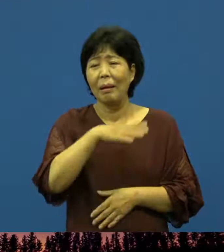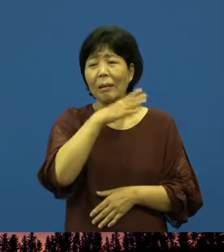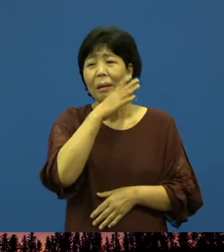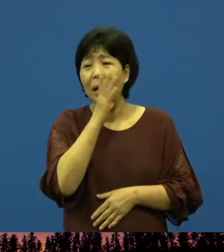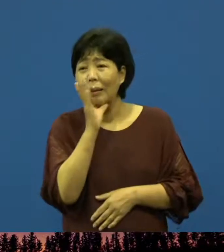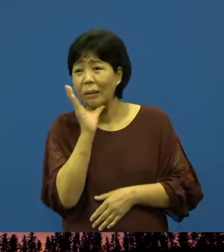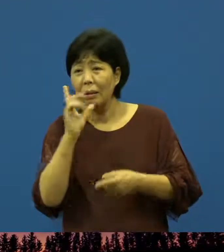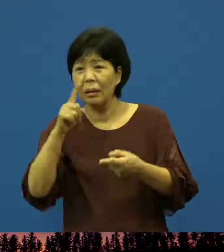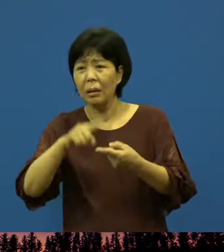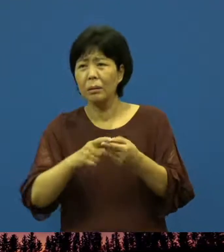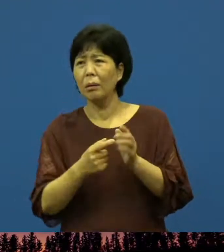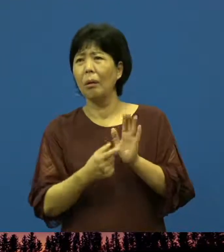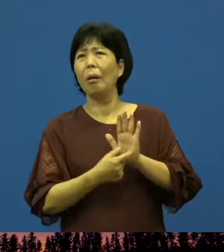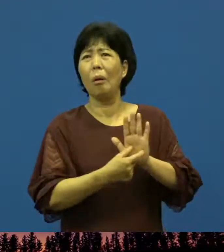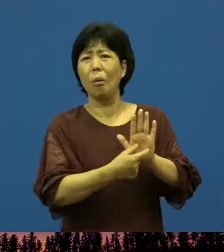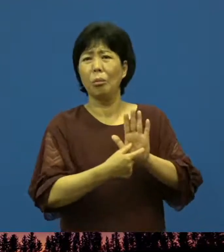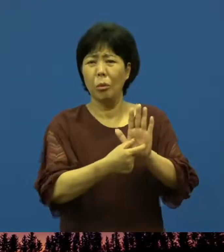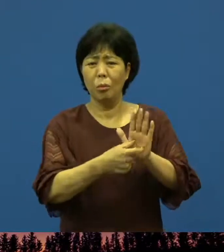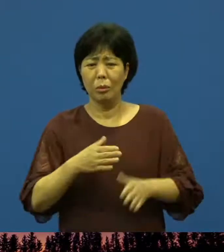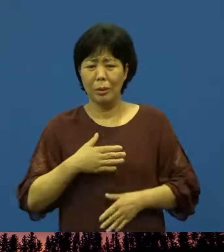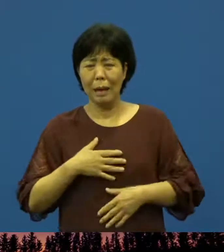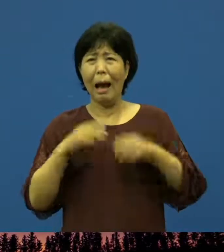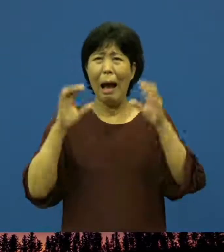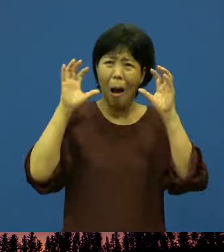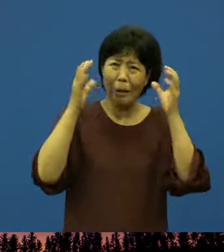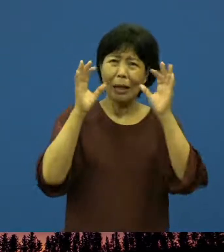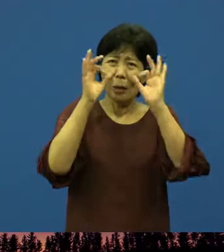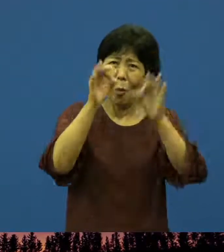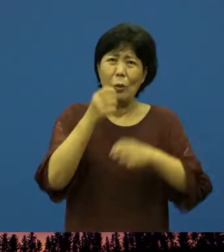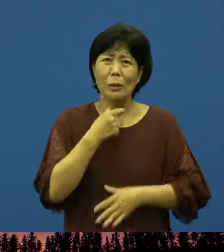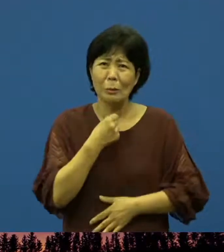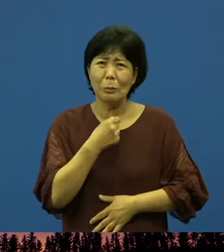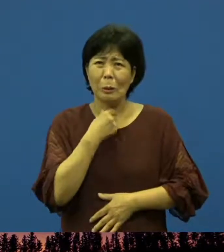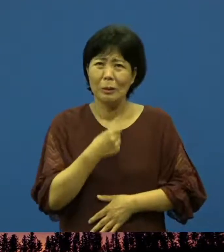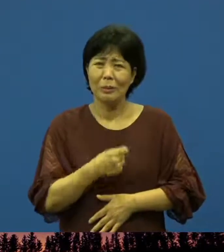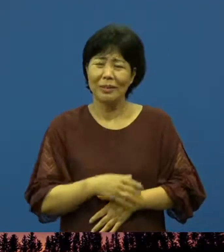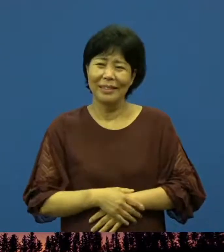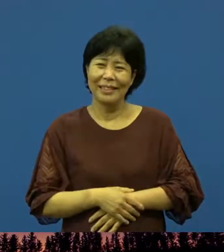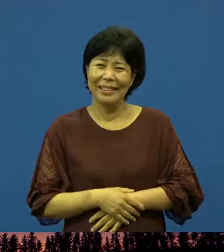어떤 분은 너무 얼굴이 절대 동안을 자랑하는 분들이 있는데